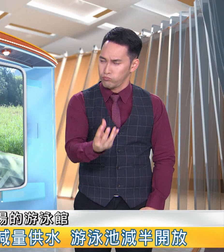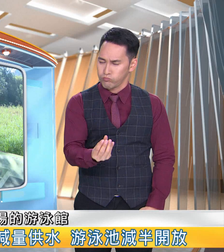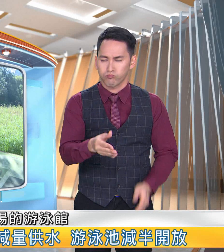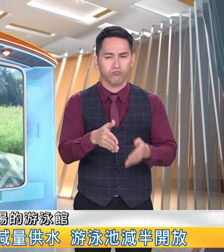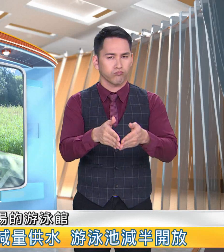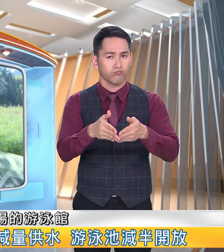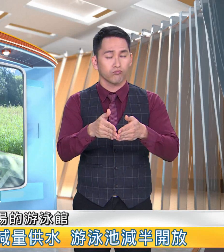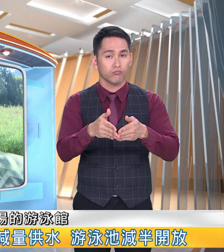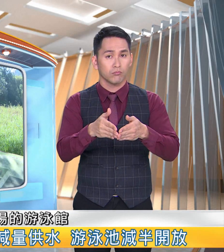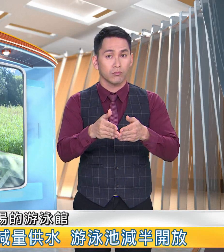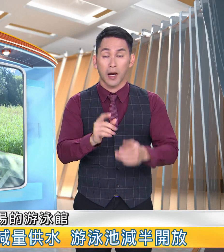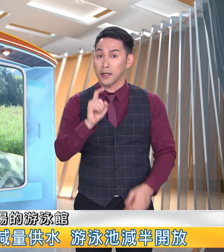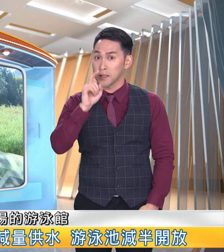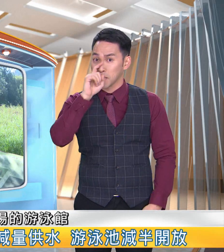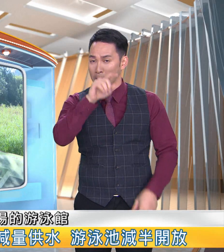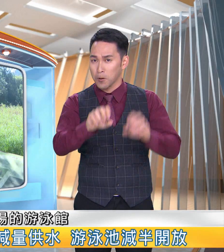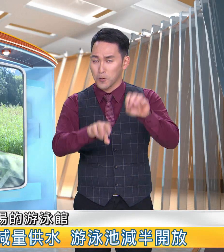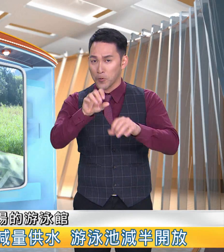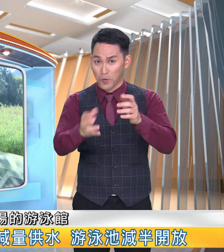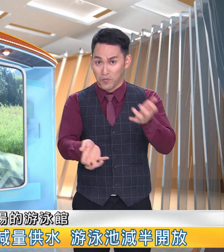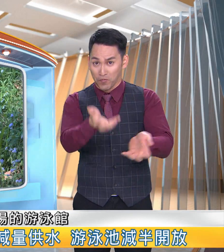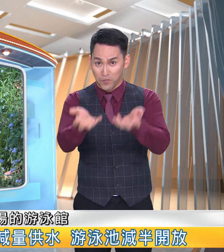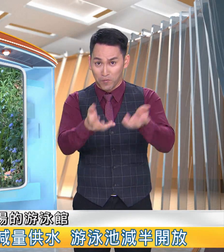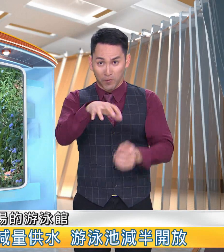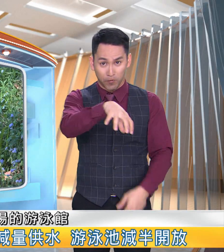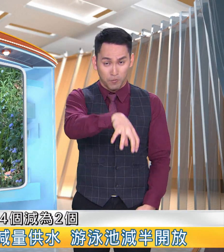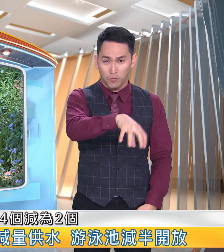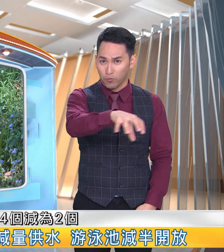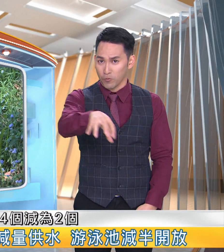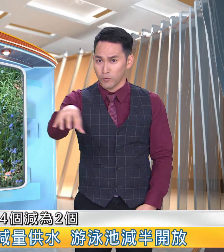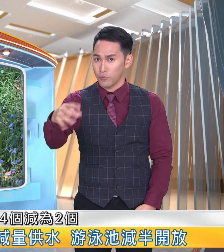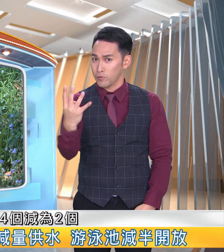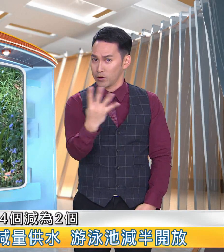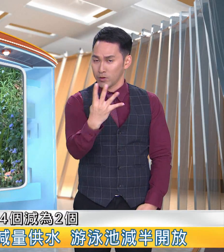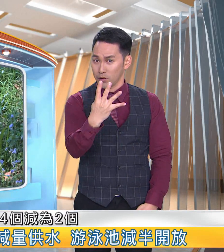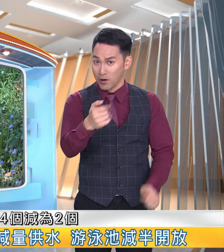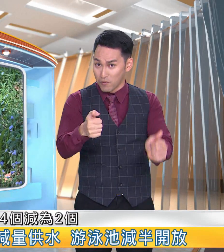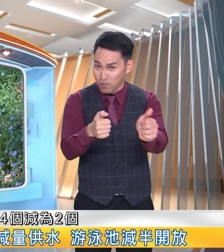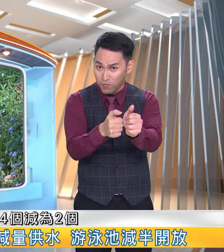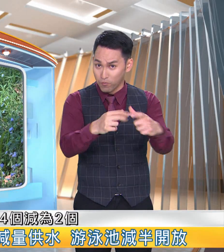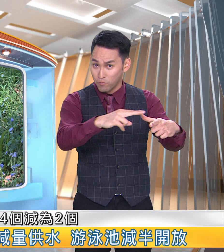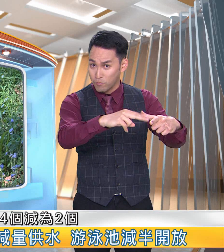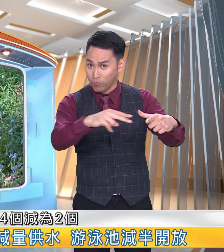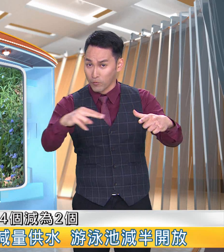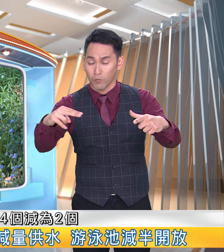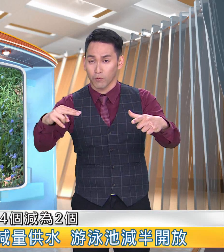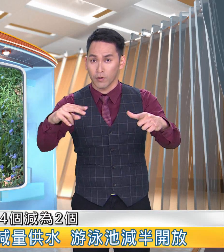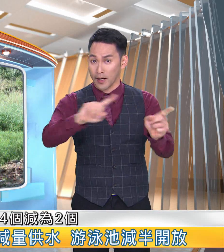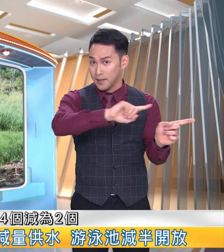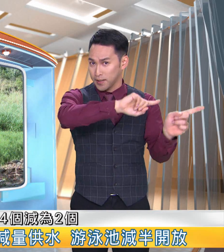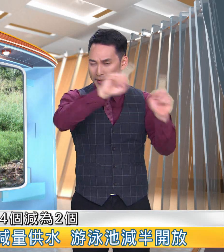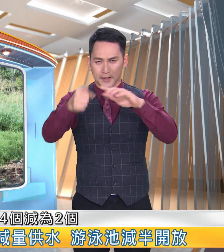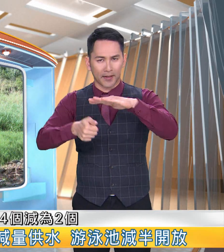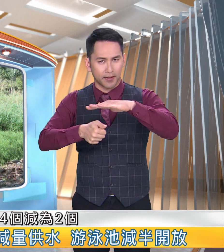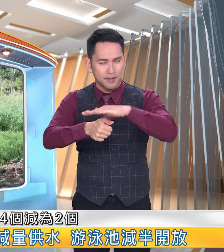四处焚化厂的游泳馆宣布开放时段由四个减为两个。